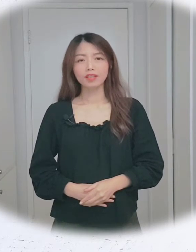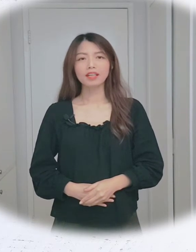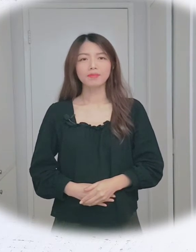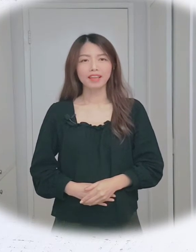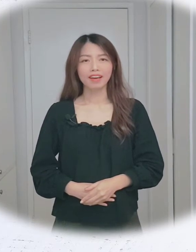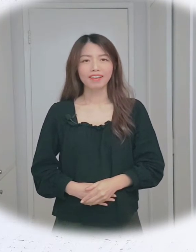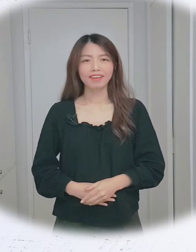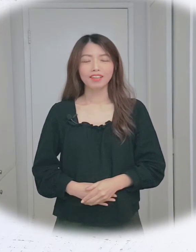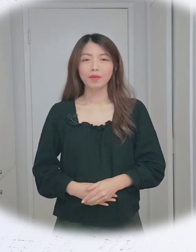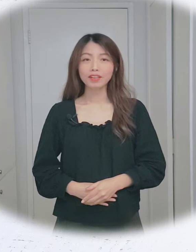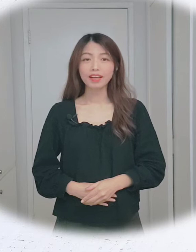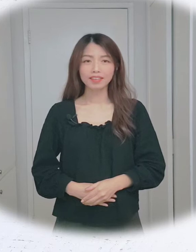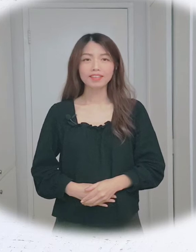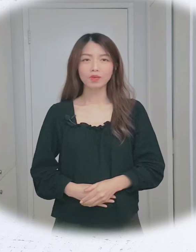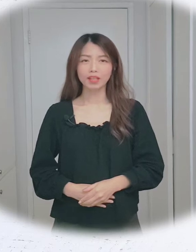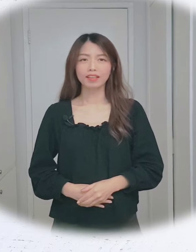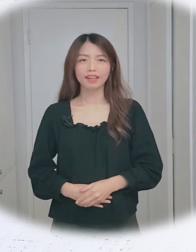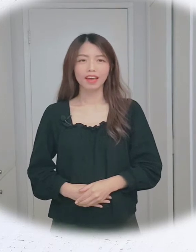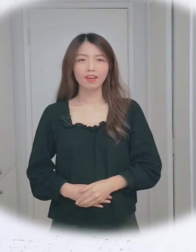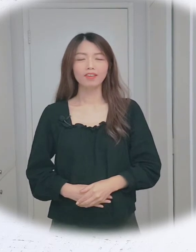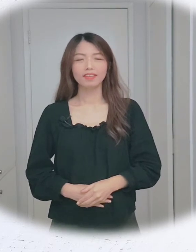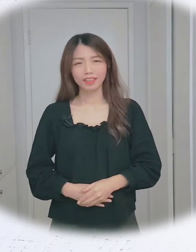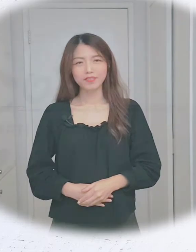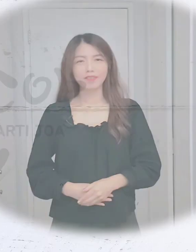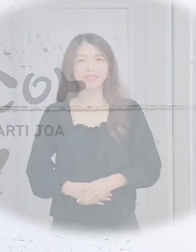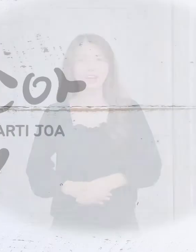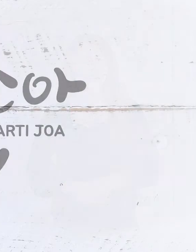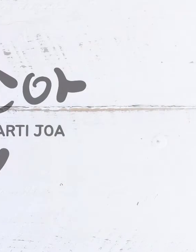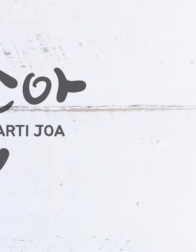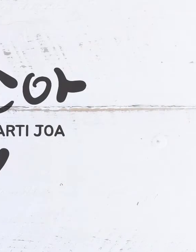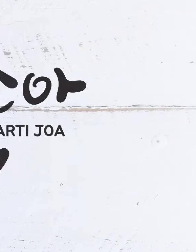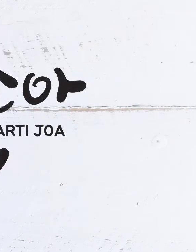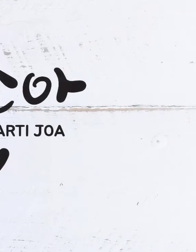수어 채널입니다. 그러면 끝까지 시청 부탁드릴게요. 감사합니다.